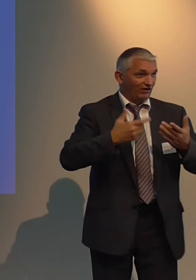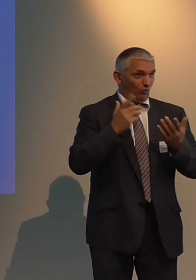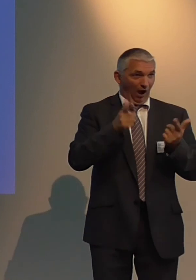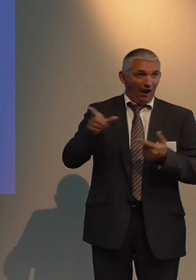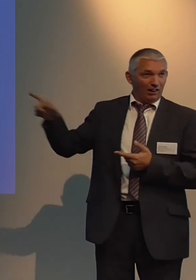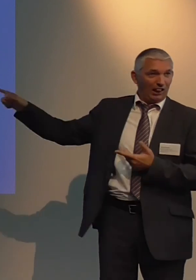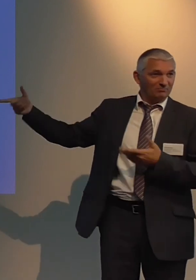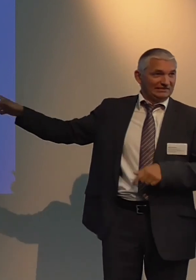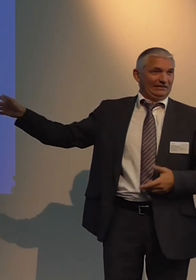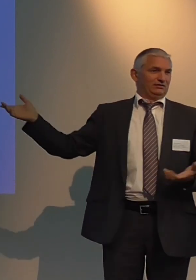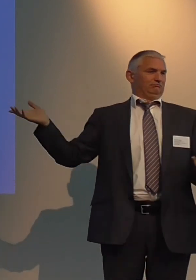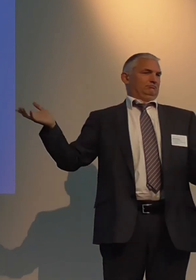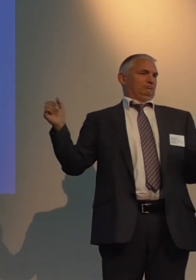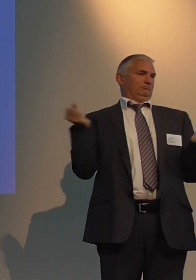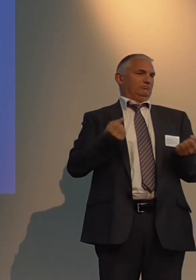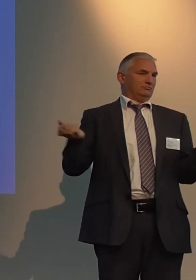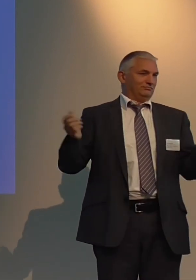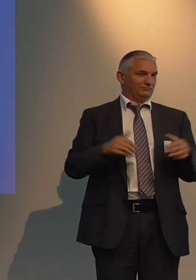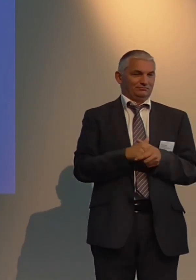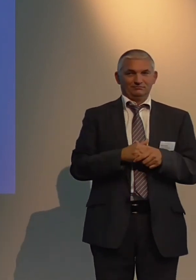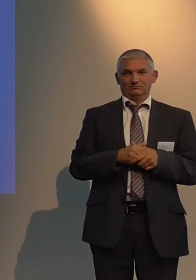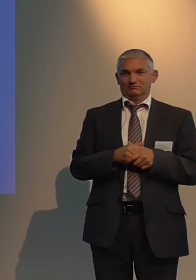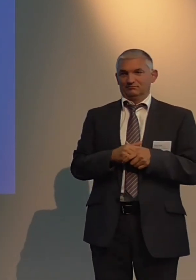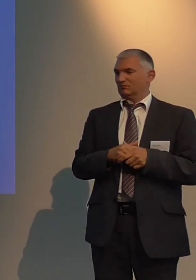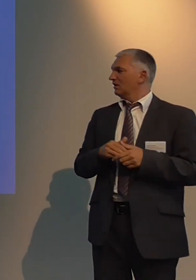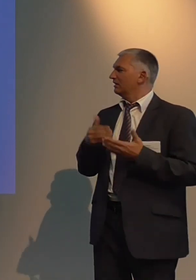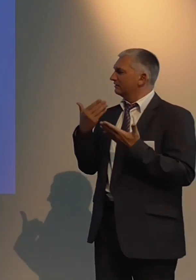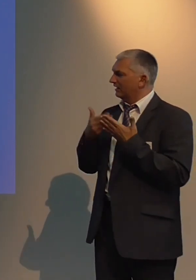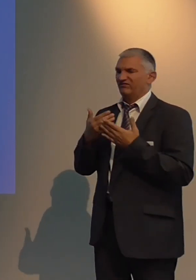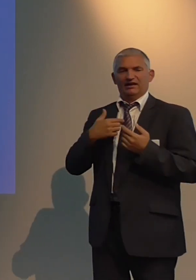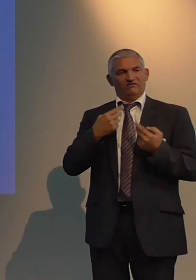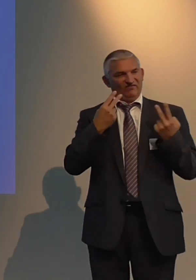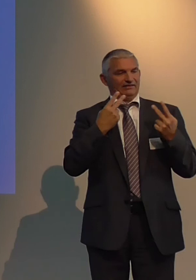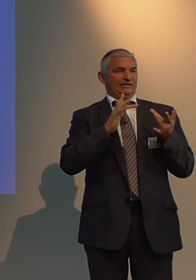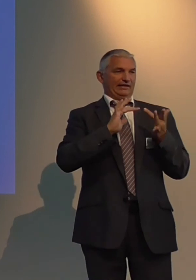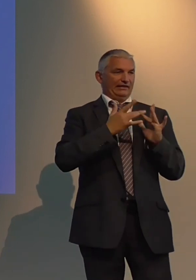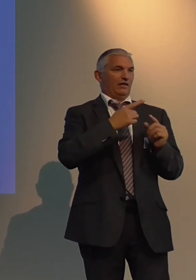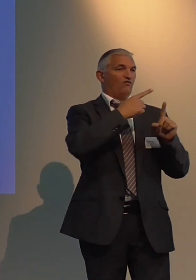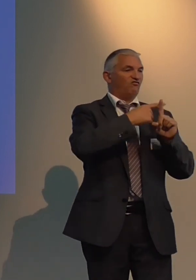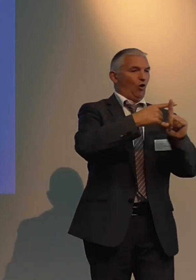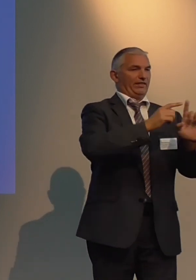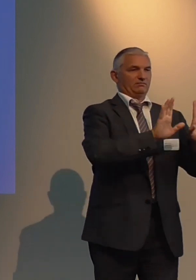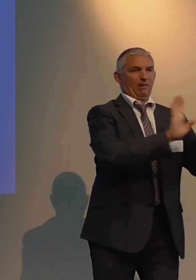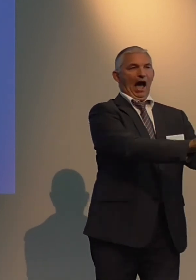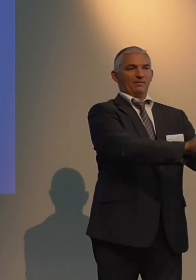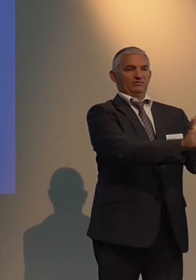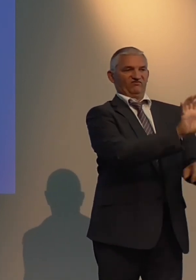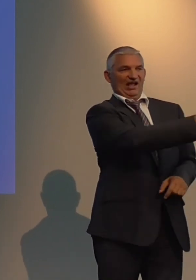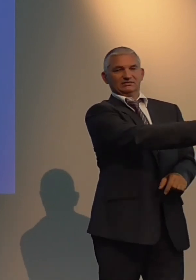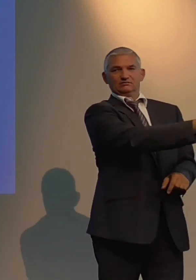ich mir jetzt mal nochmal einen neuen kaufen, weil das nicht klappt. Das finde ich echt schwierig. Und insofern ist das für mich ein gutes